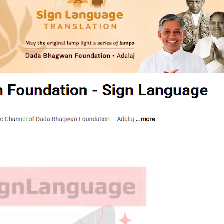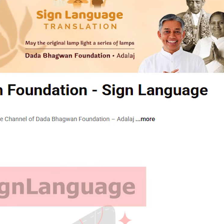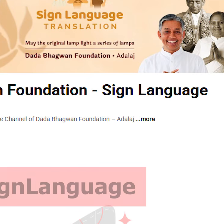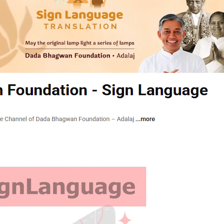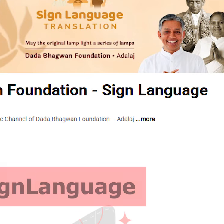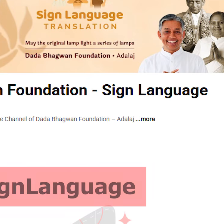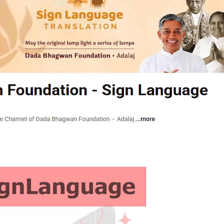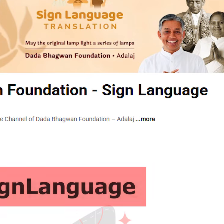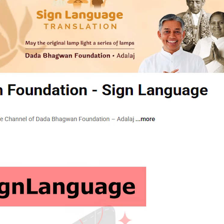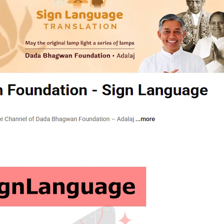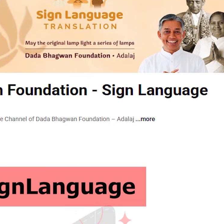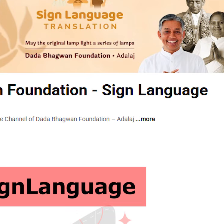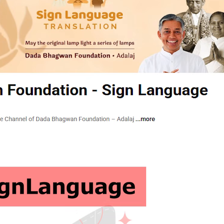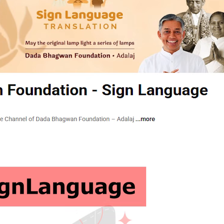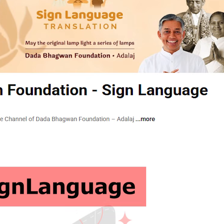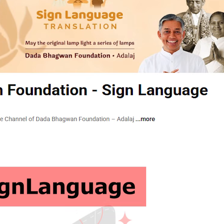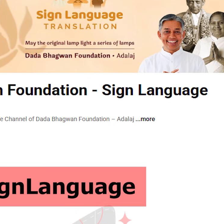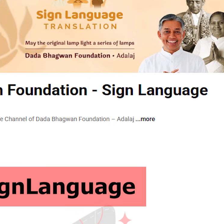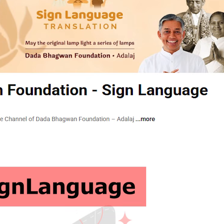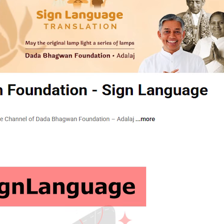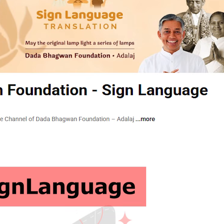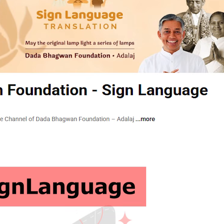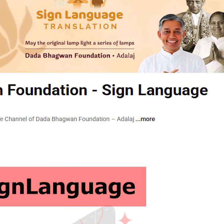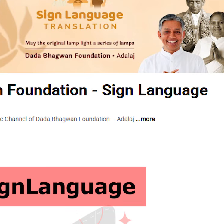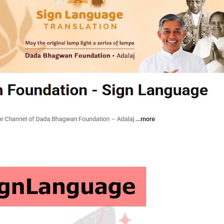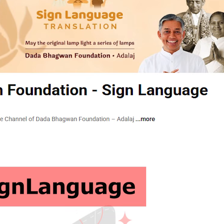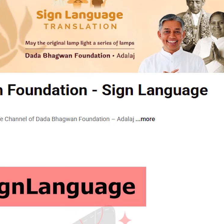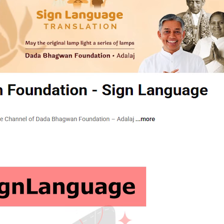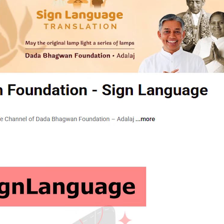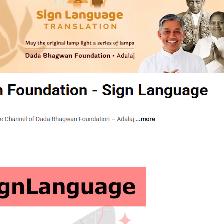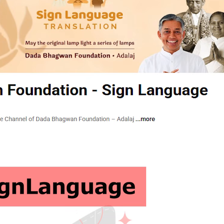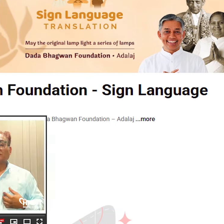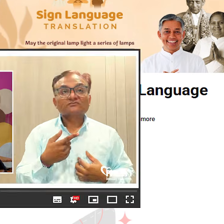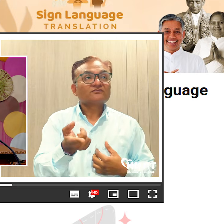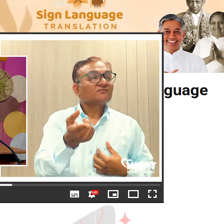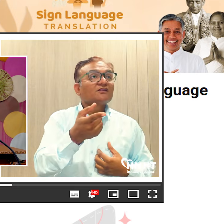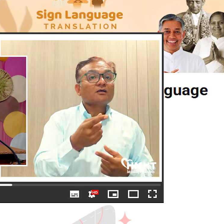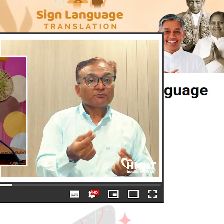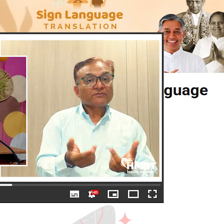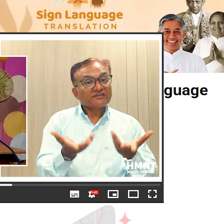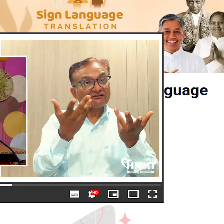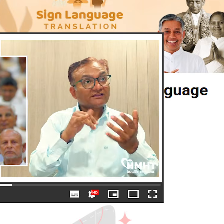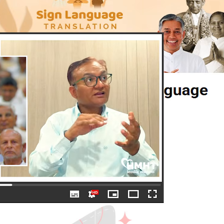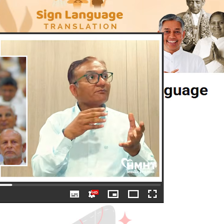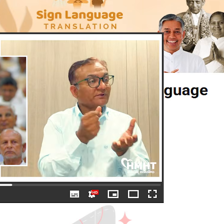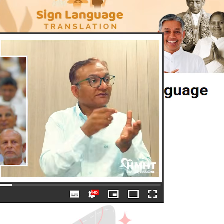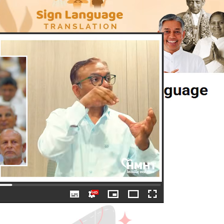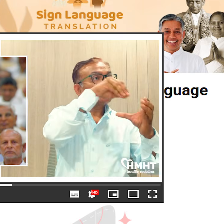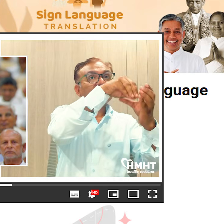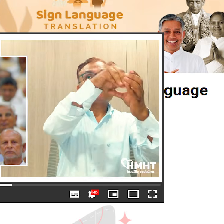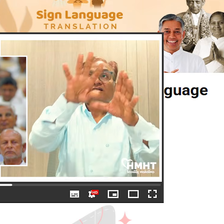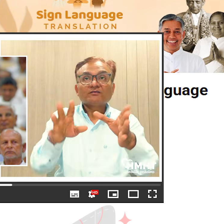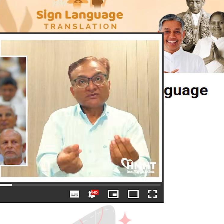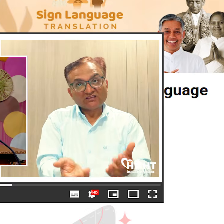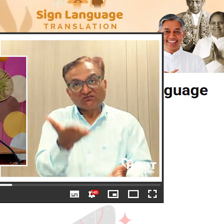ડેફ મહાત્માઓ માટે ખાસ એક નવા યુટ્યુબ ચેનલની શરૂઆત થવા જઈ રહી છે, જ્યાં દાદાના સત્સંગો ધીમે ધીમે